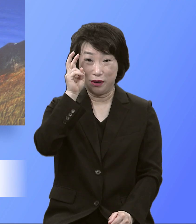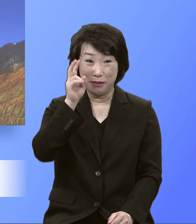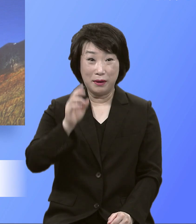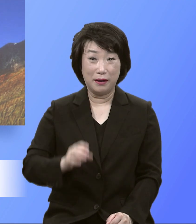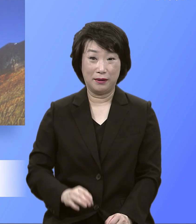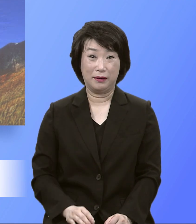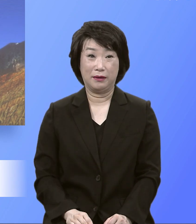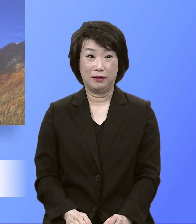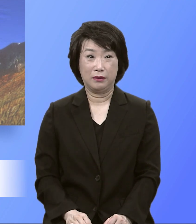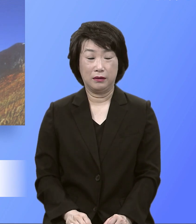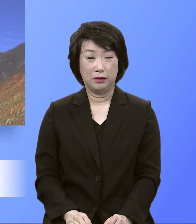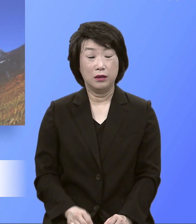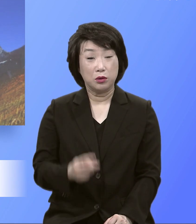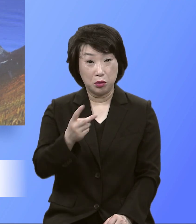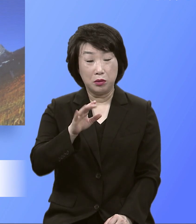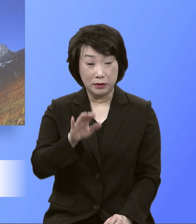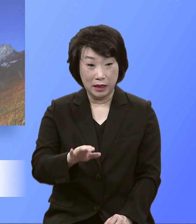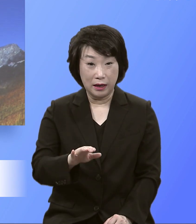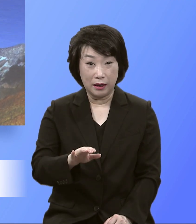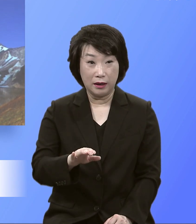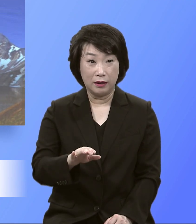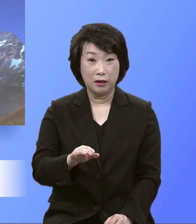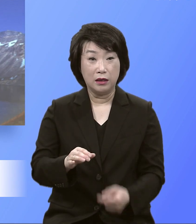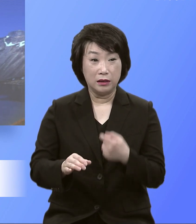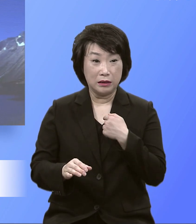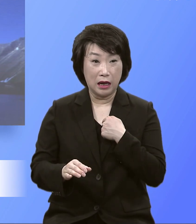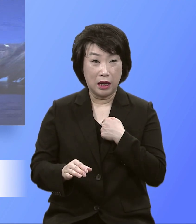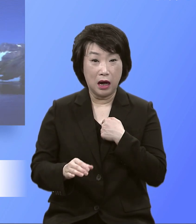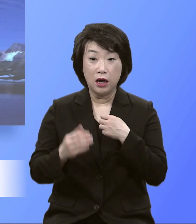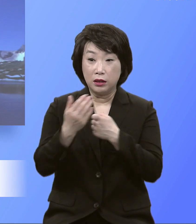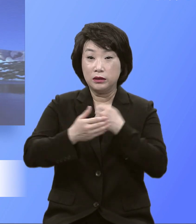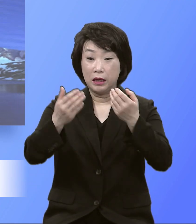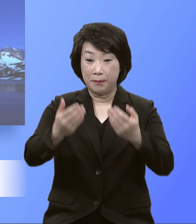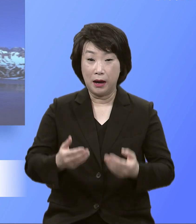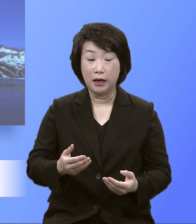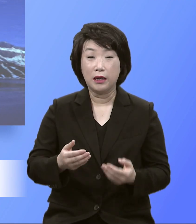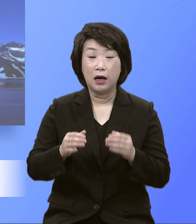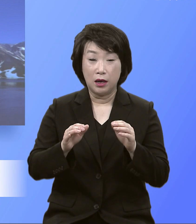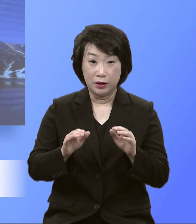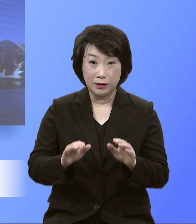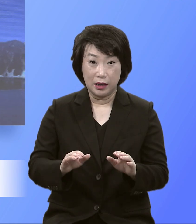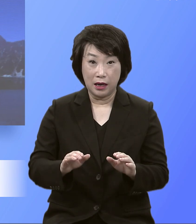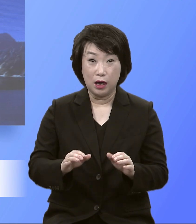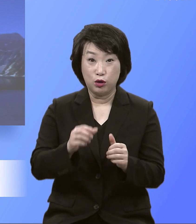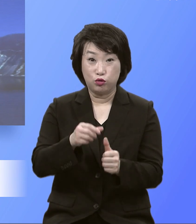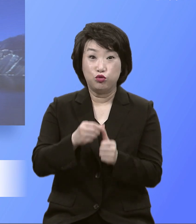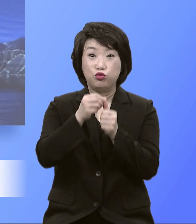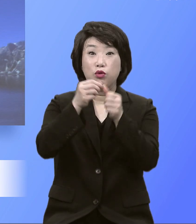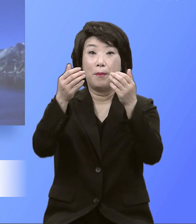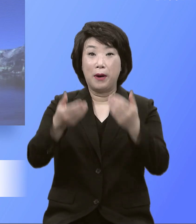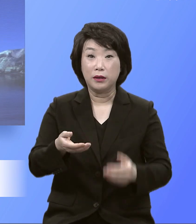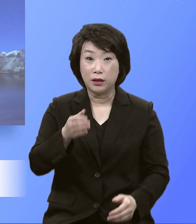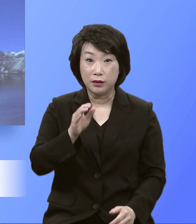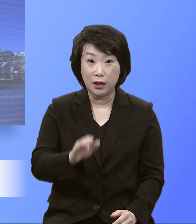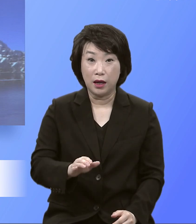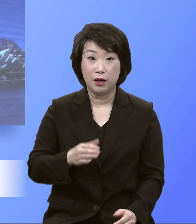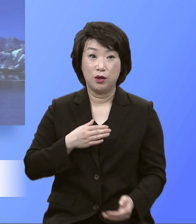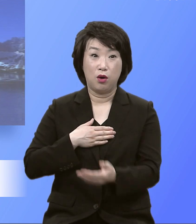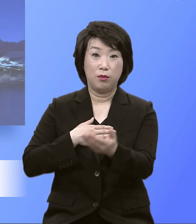모양입니다. 아니면 내가 은혜를 입었고 구원을